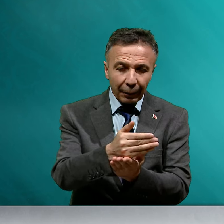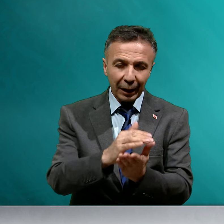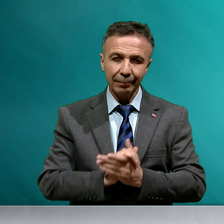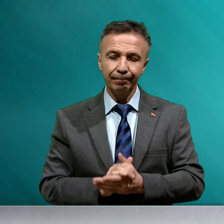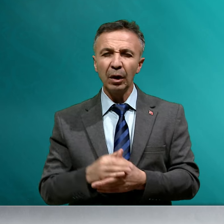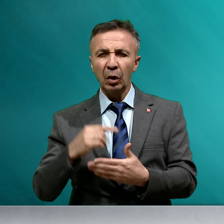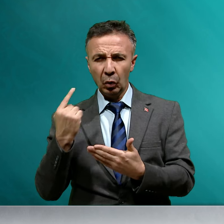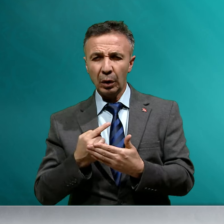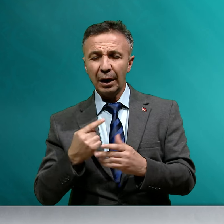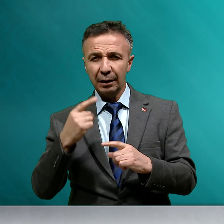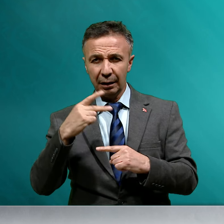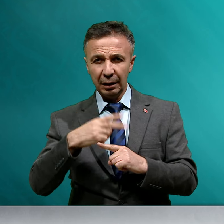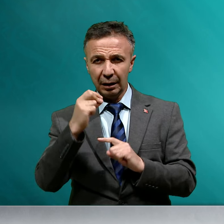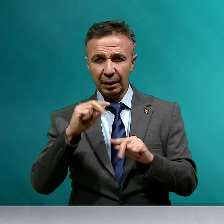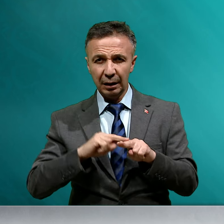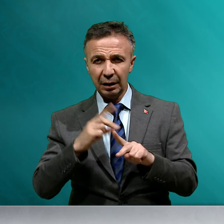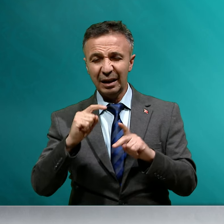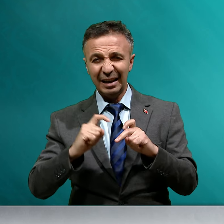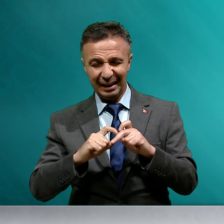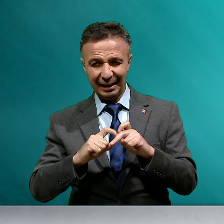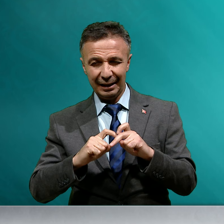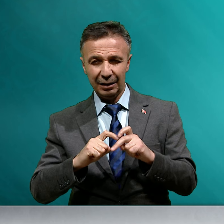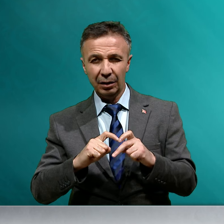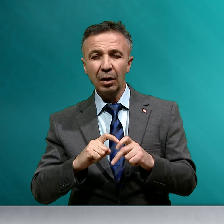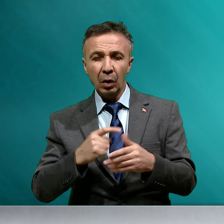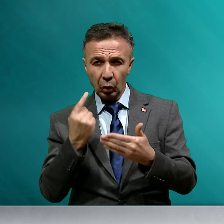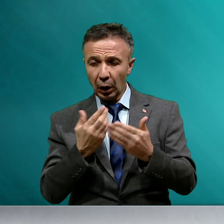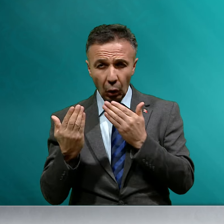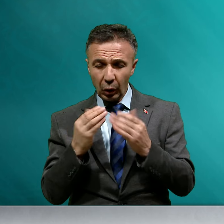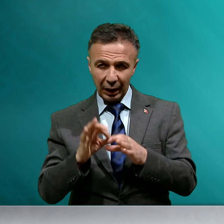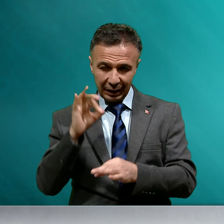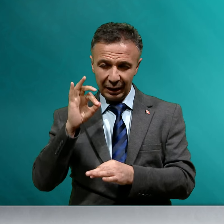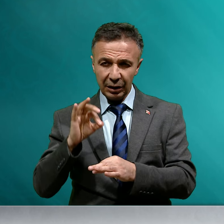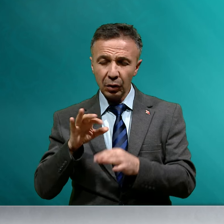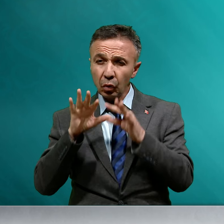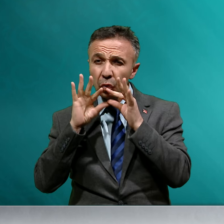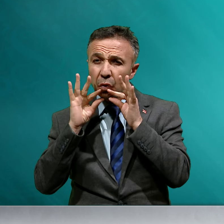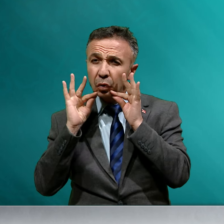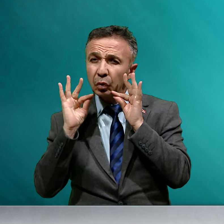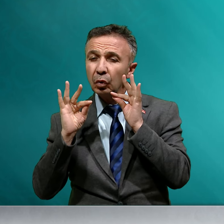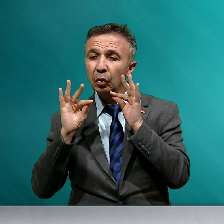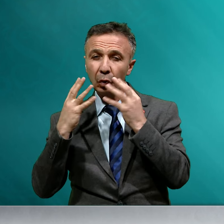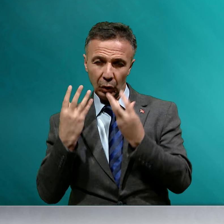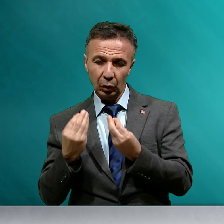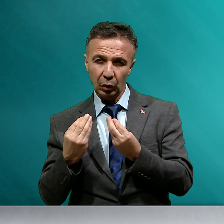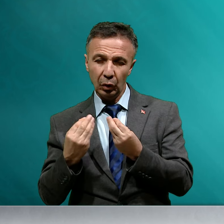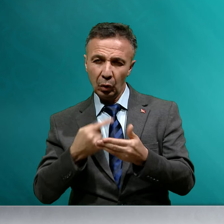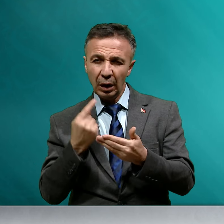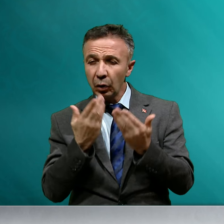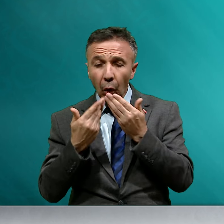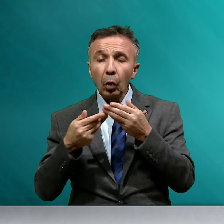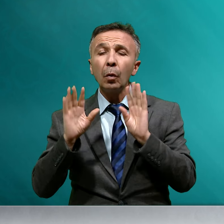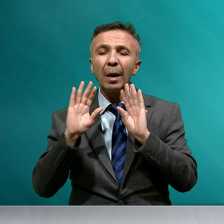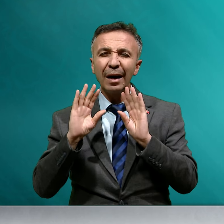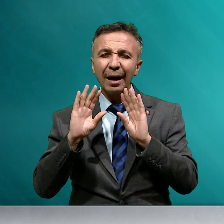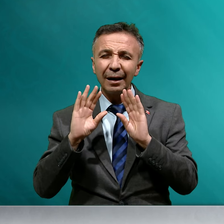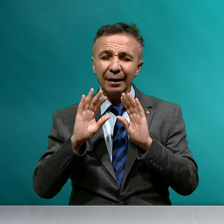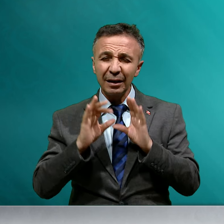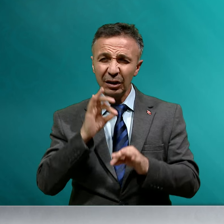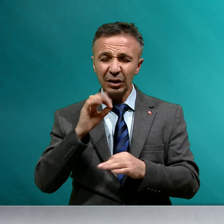Kur'an zikirdir. Onu okuyan huzura erer. Onu terk eden